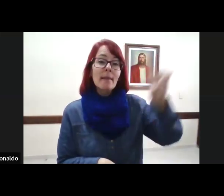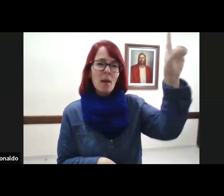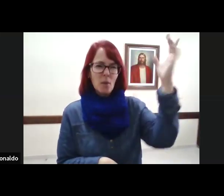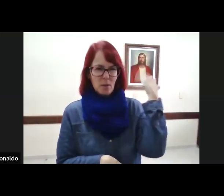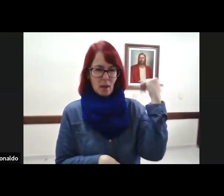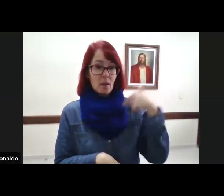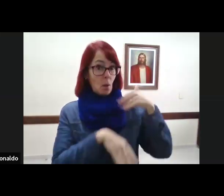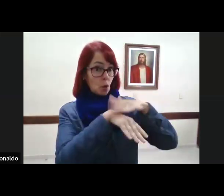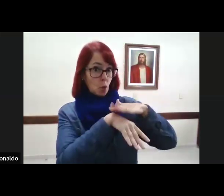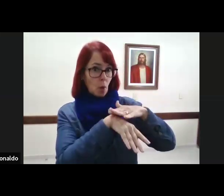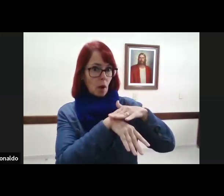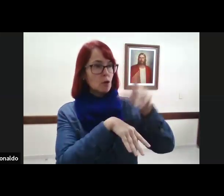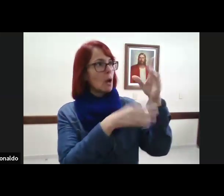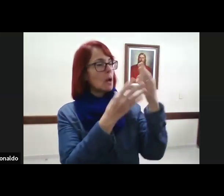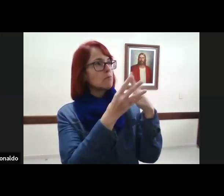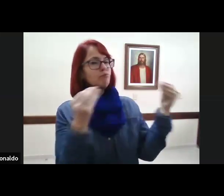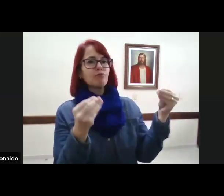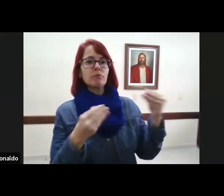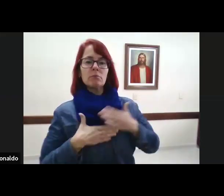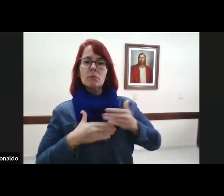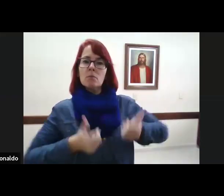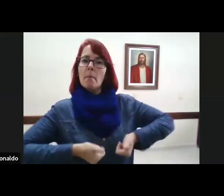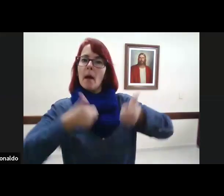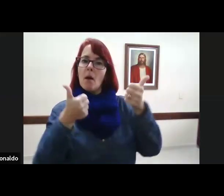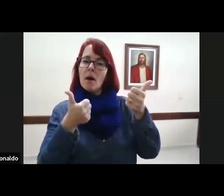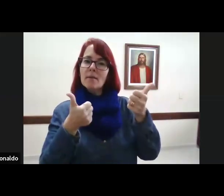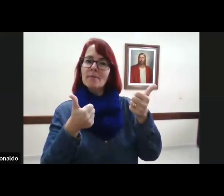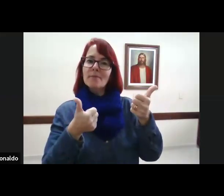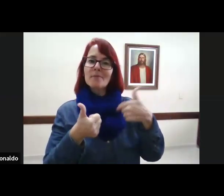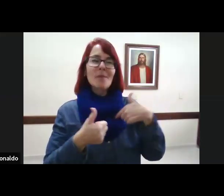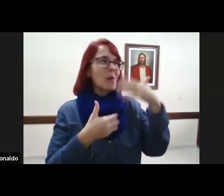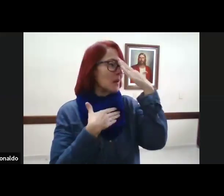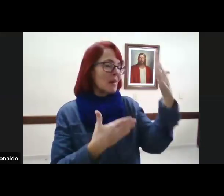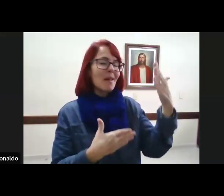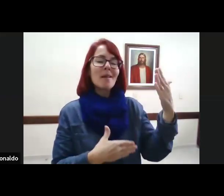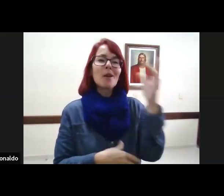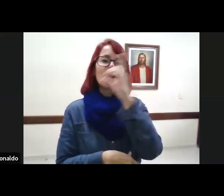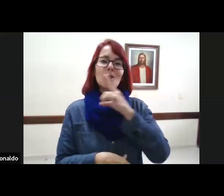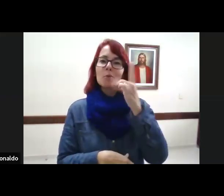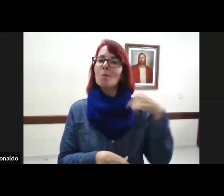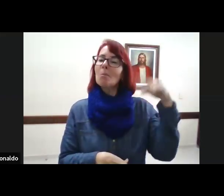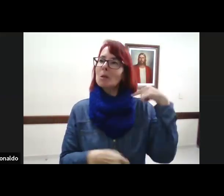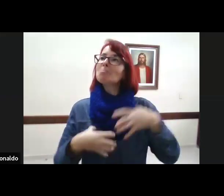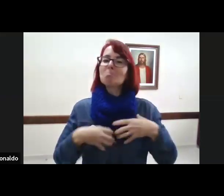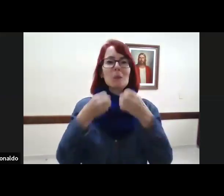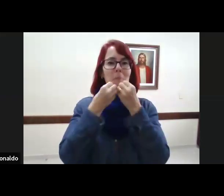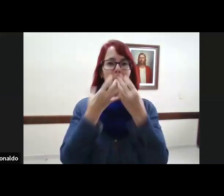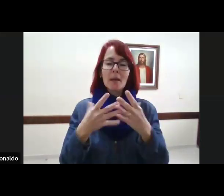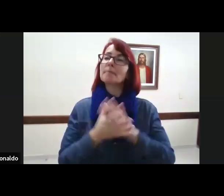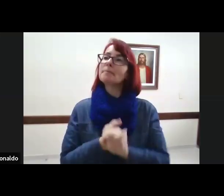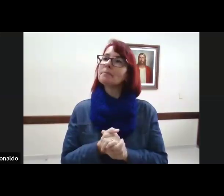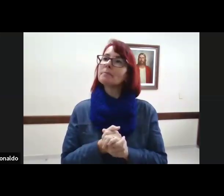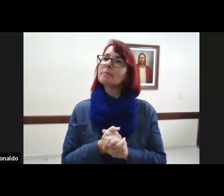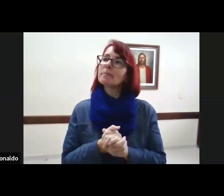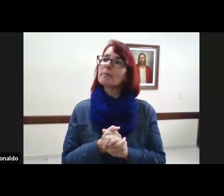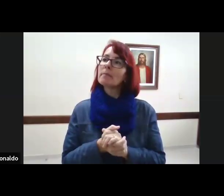tinha. E como eu era grato por aquilo. E meu dia foi muito legal. Tudo bem. Quando eu cheguei, a